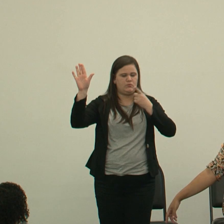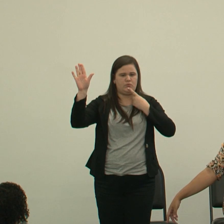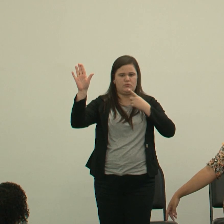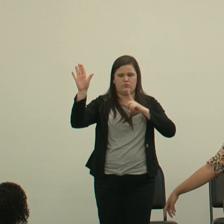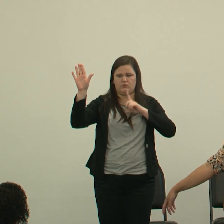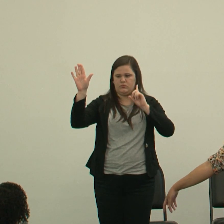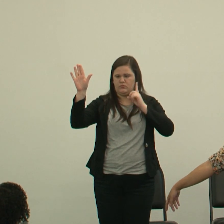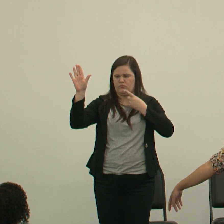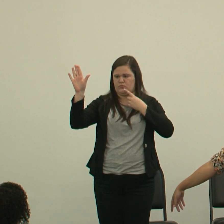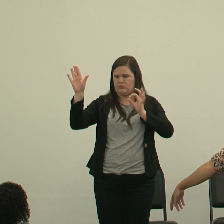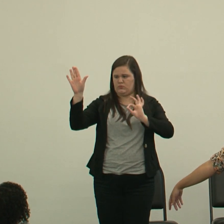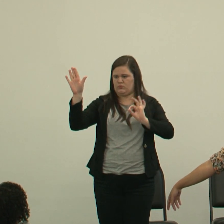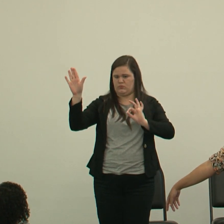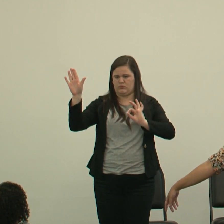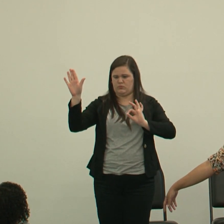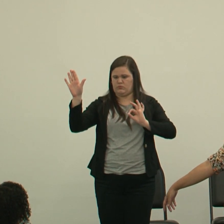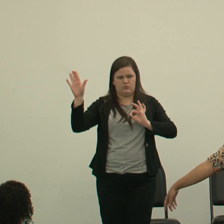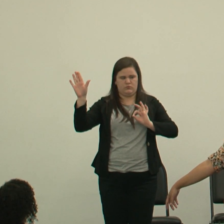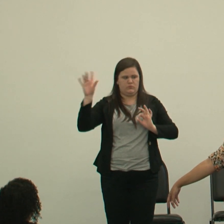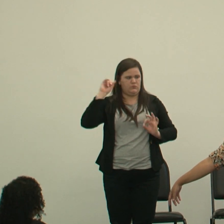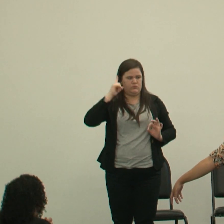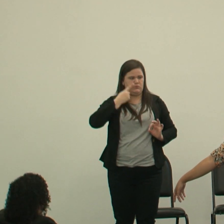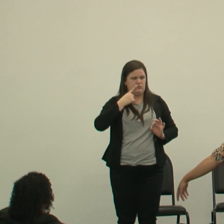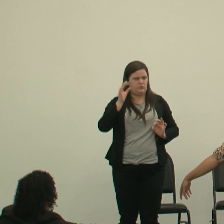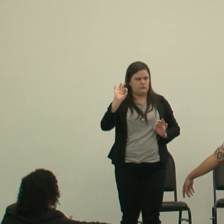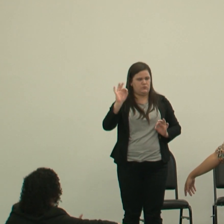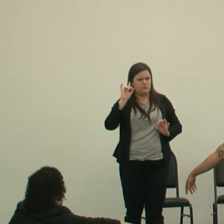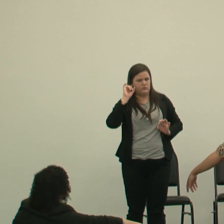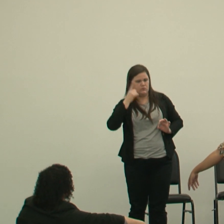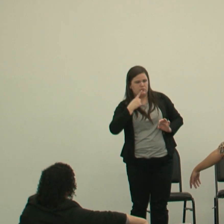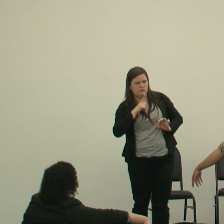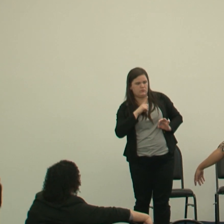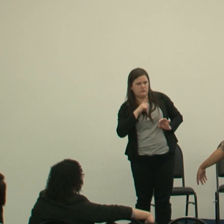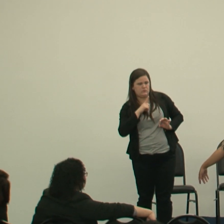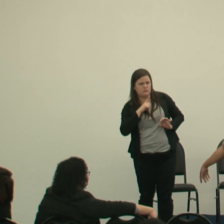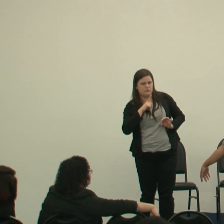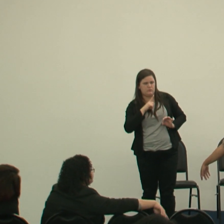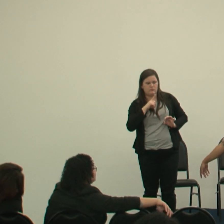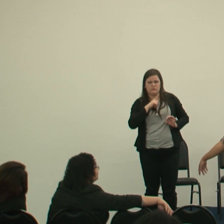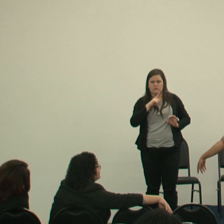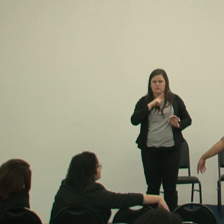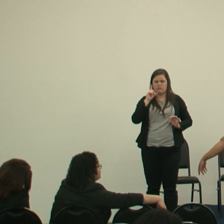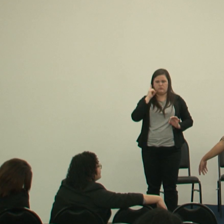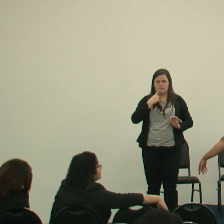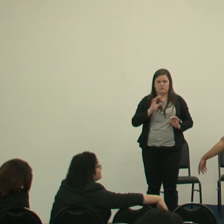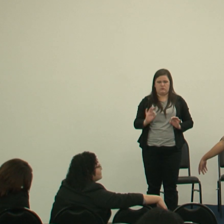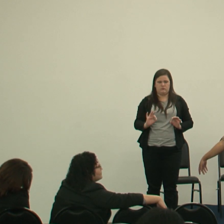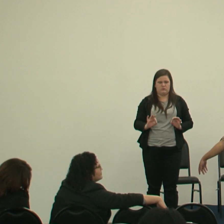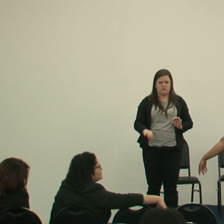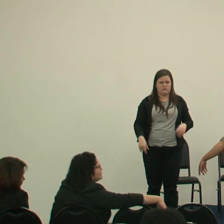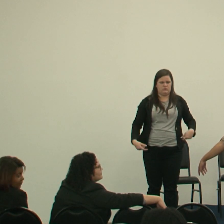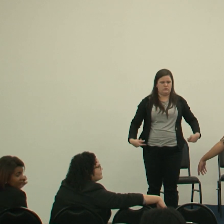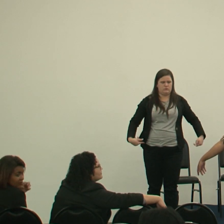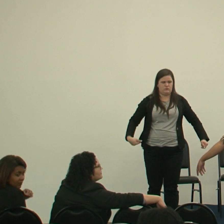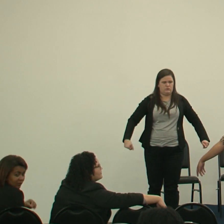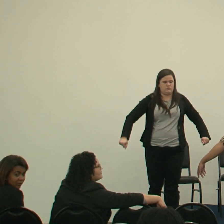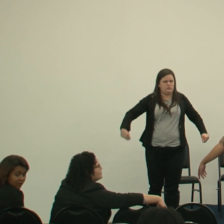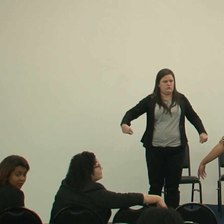algum... A gente pode dividir, então, os grupos de 10, porque a gente tem pouquinho tempo. E aí,